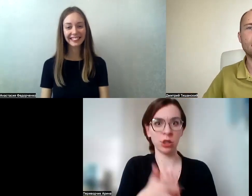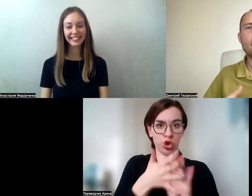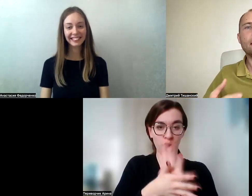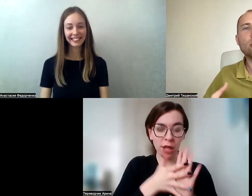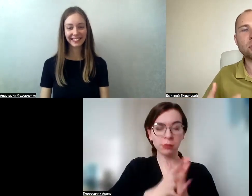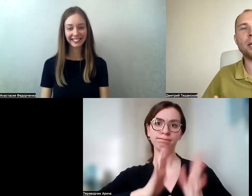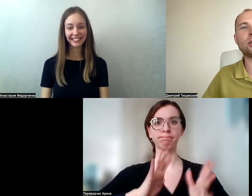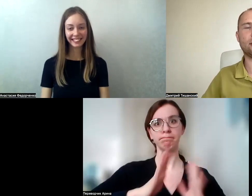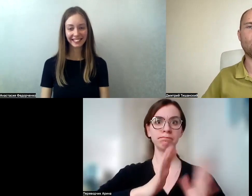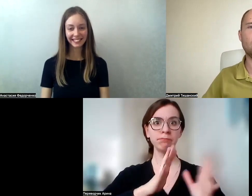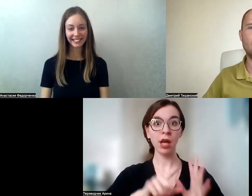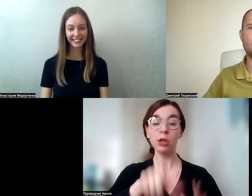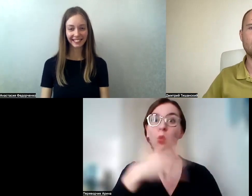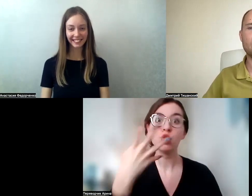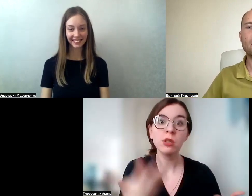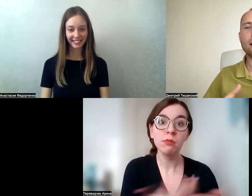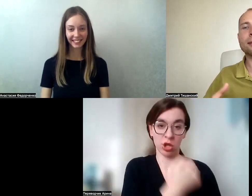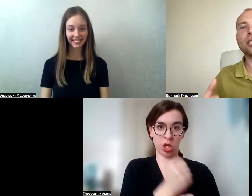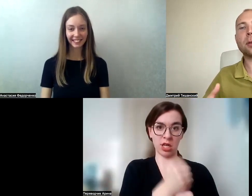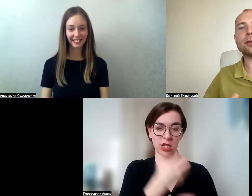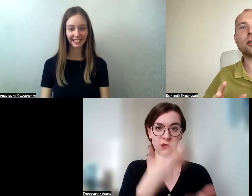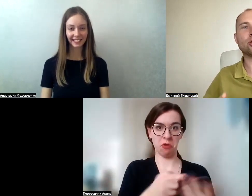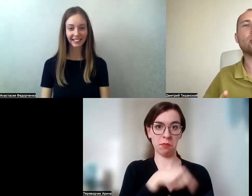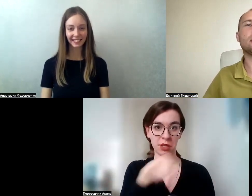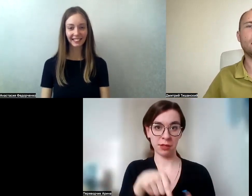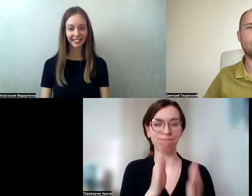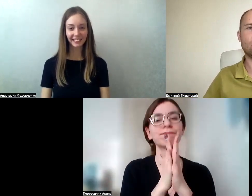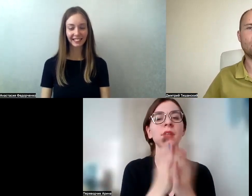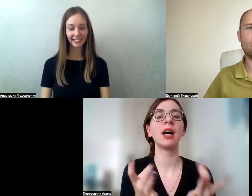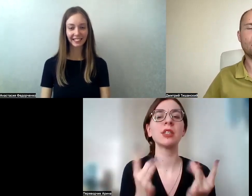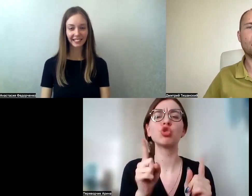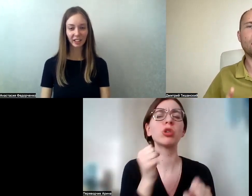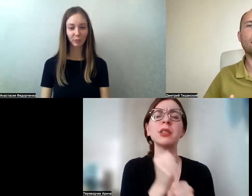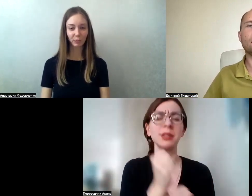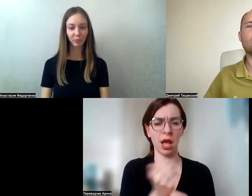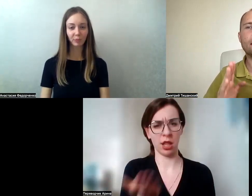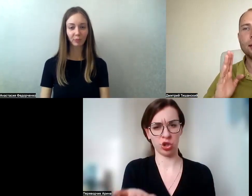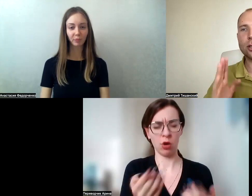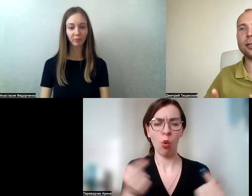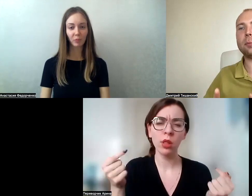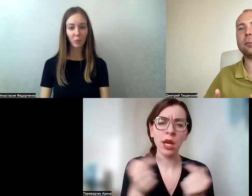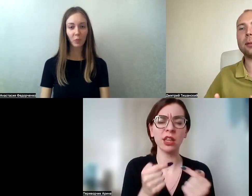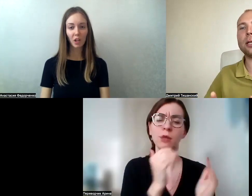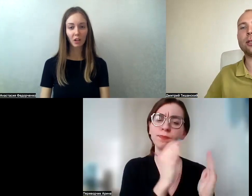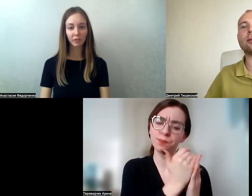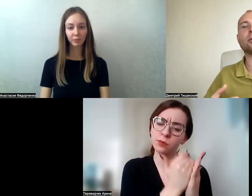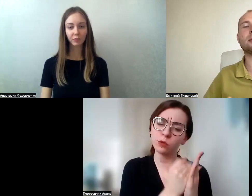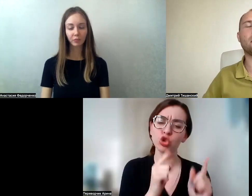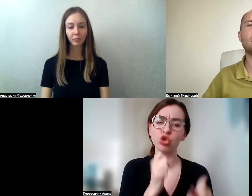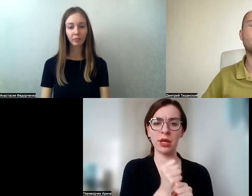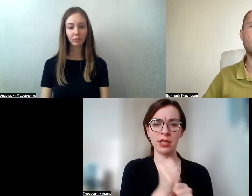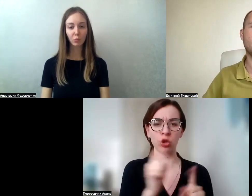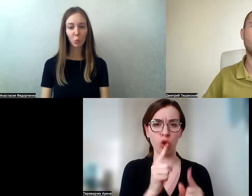жестовый язык и успешно строит бизнес. Расскажи, пожалуйста, что ты делаешь? Конкретно вот какие шаги ты предпринимаешь для того,